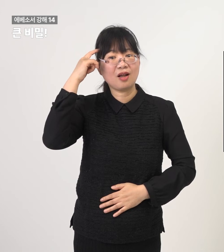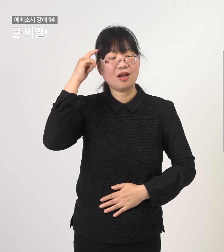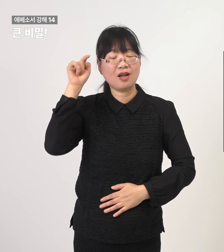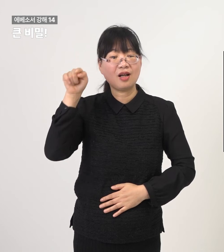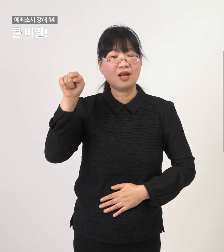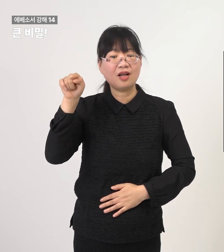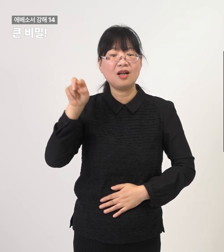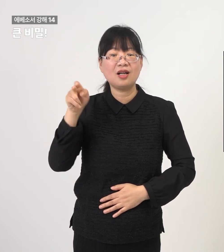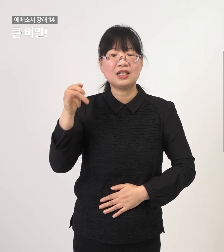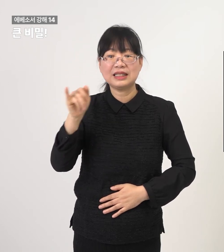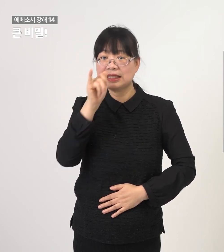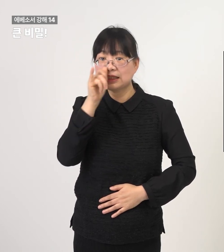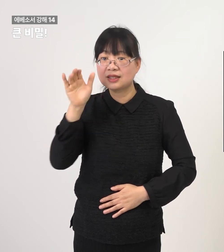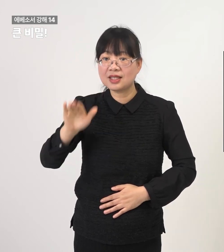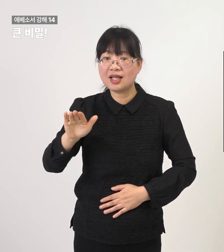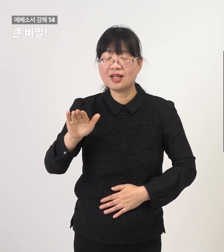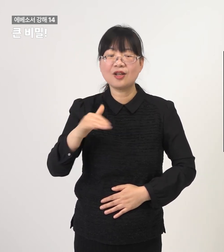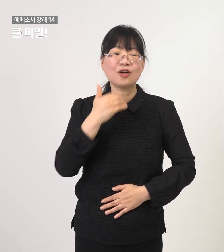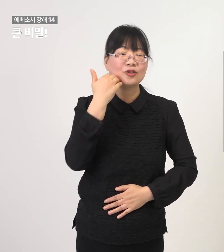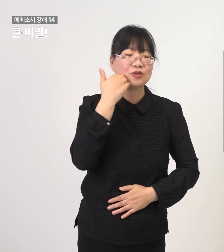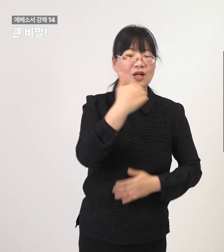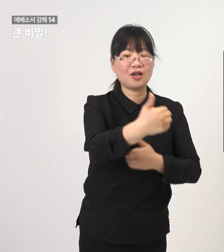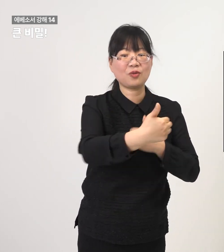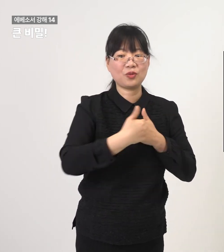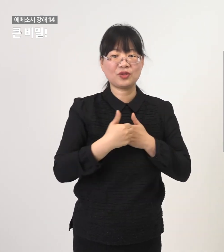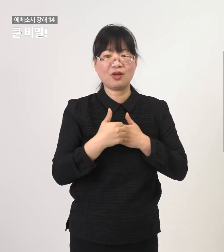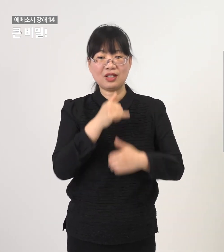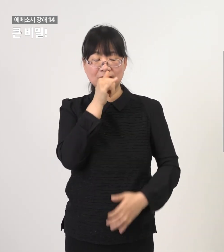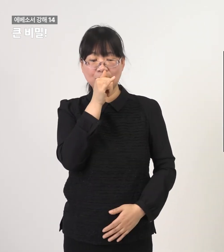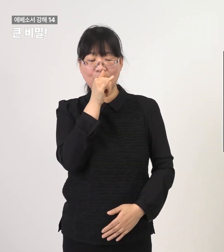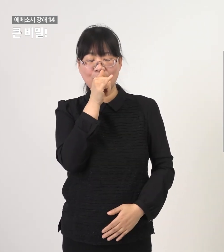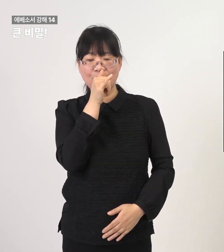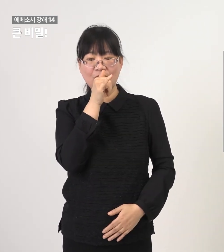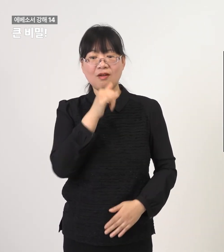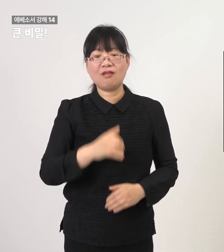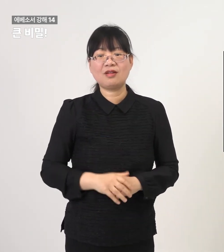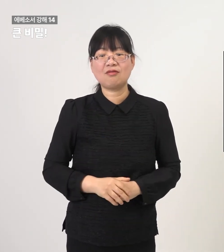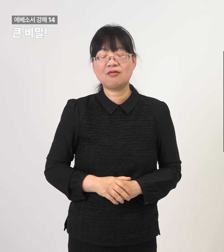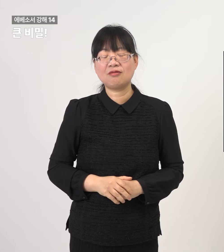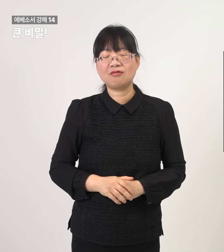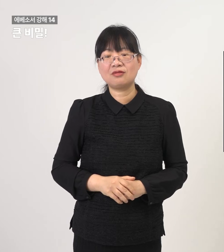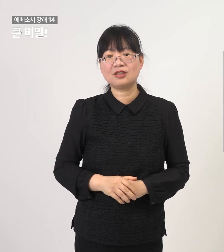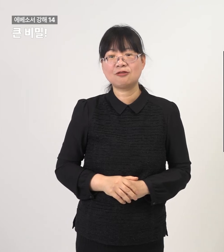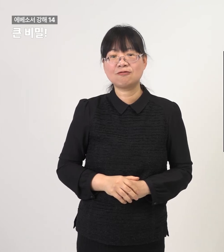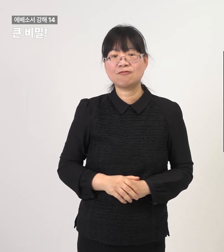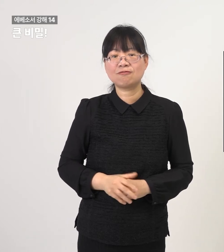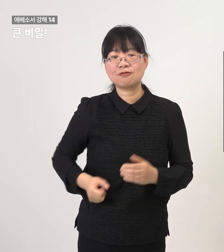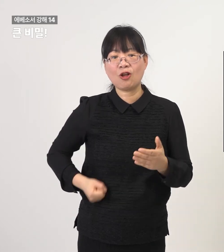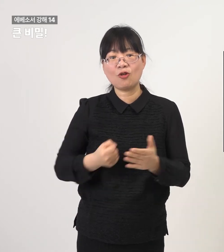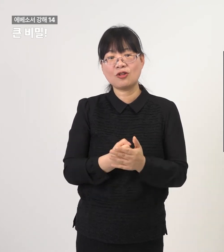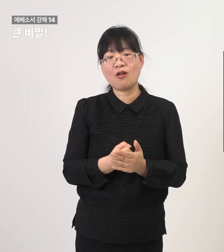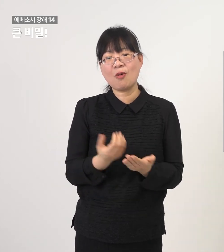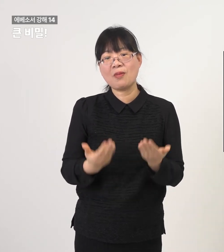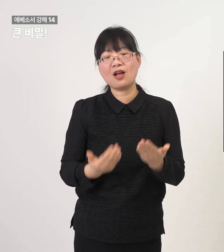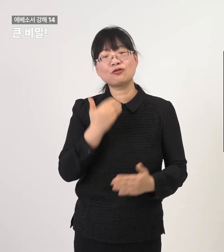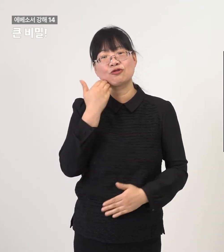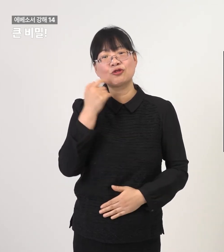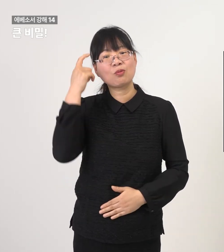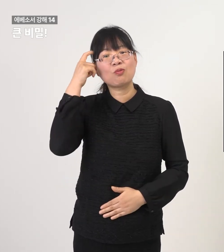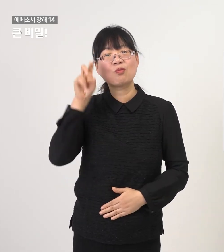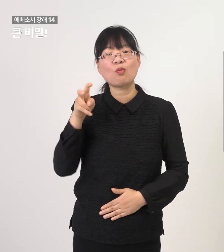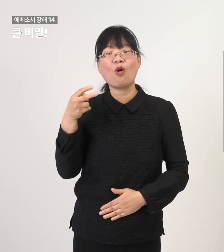머리가 여기 있는데 저쪽에서 누가 공격을 해요. 그러면 그 결정과 판단을 머리가